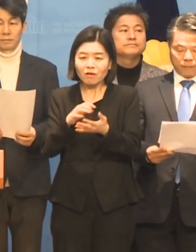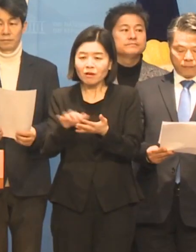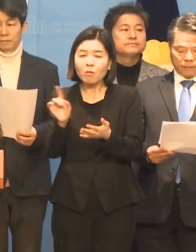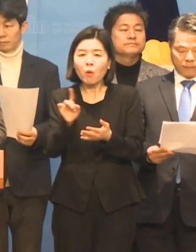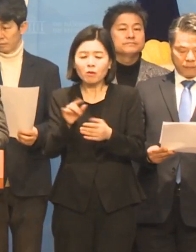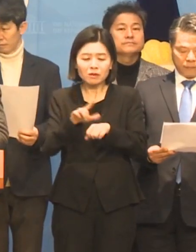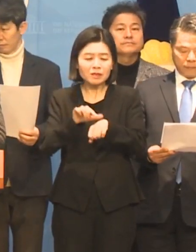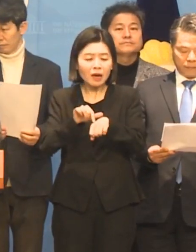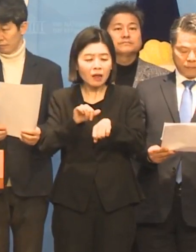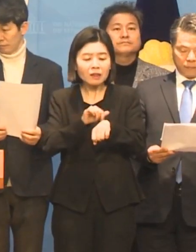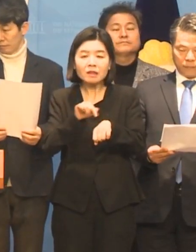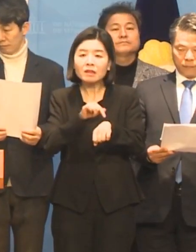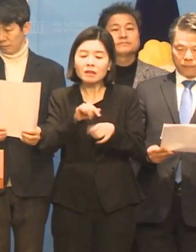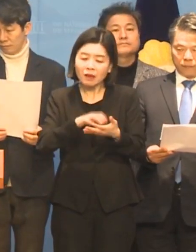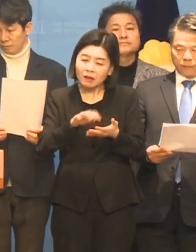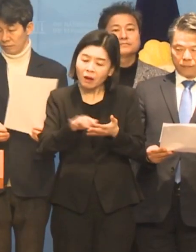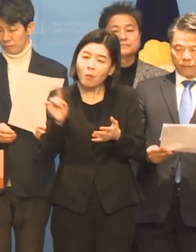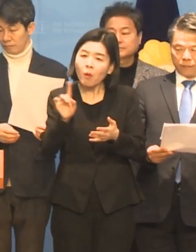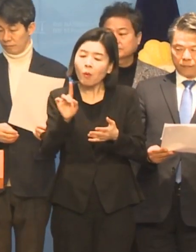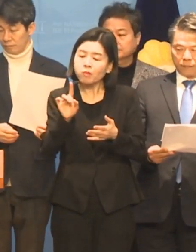받습니다.